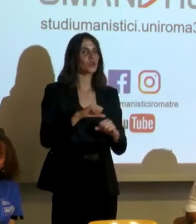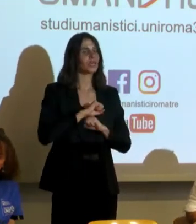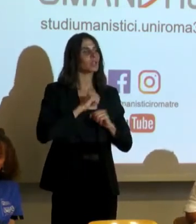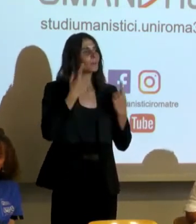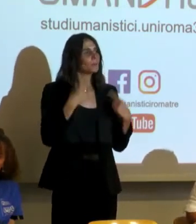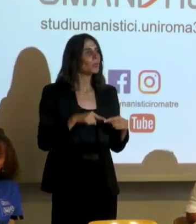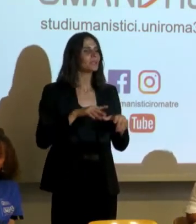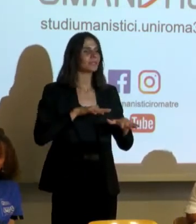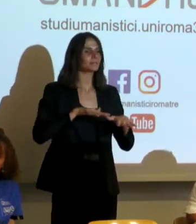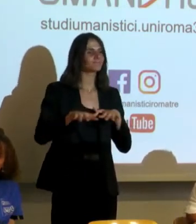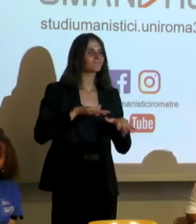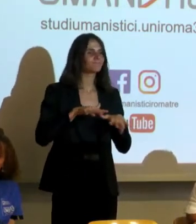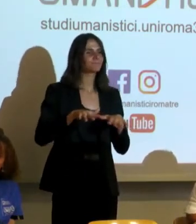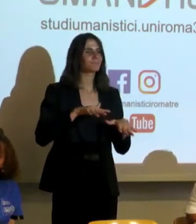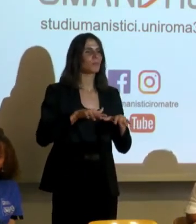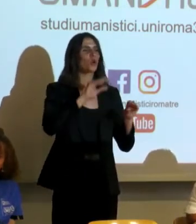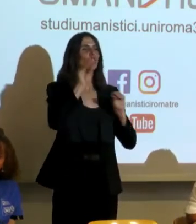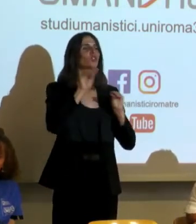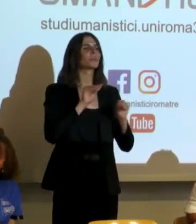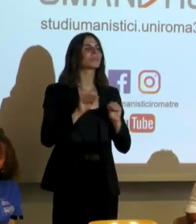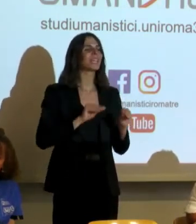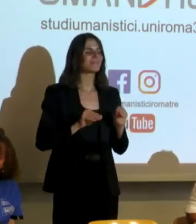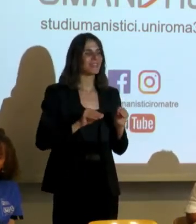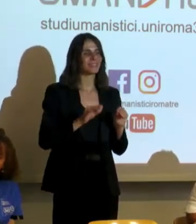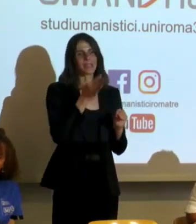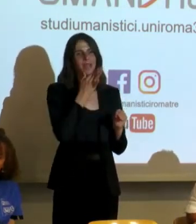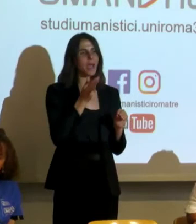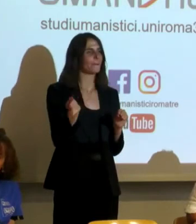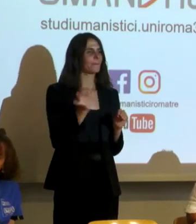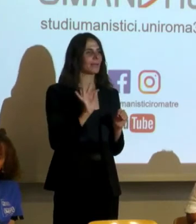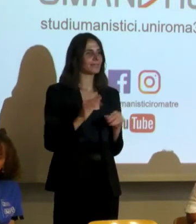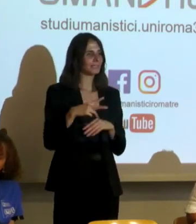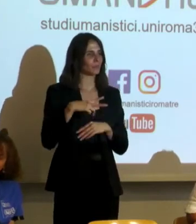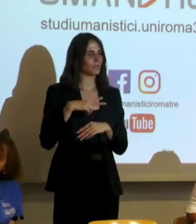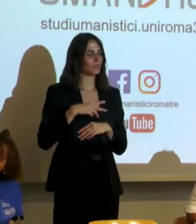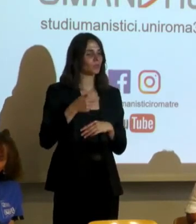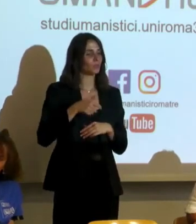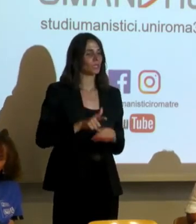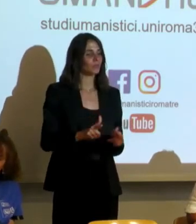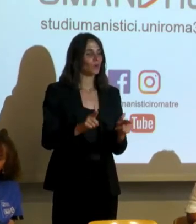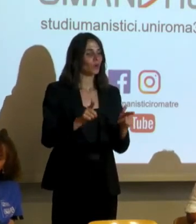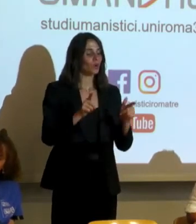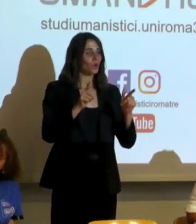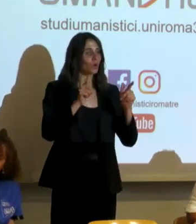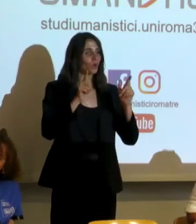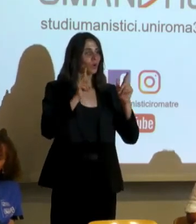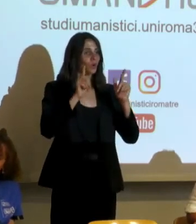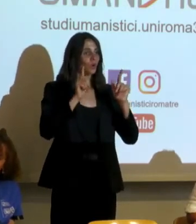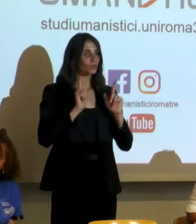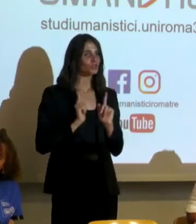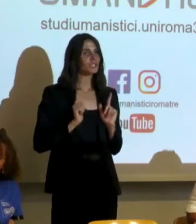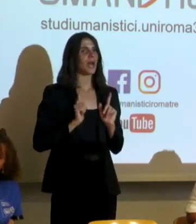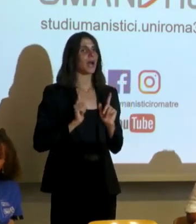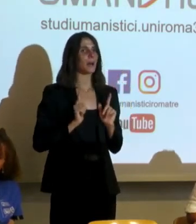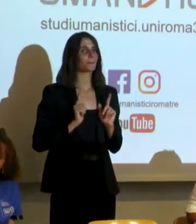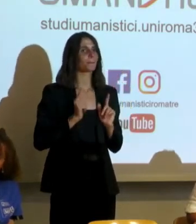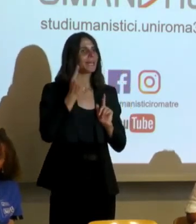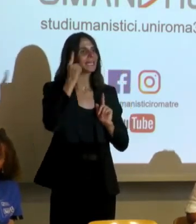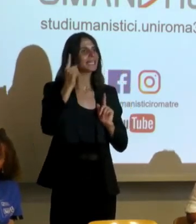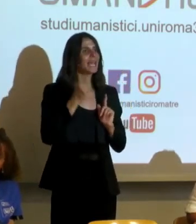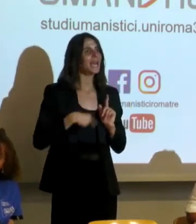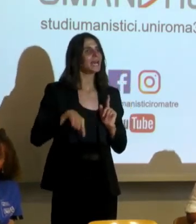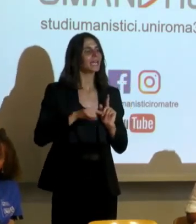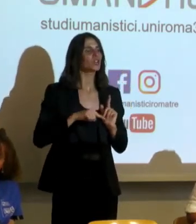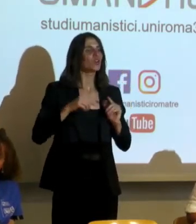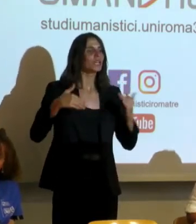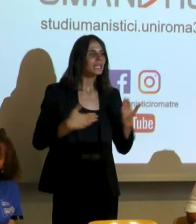dinamicità territoriale e geografica sia anche un aspetto che ci può dire che siamo innovativi e siamo